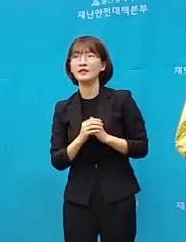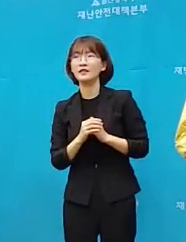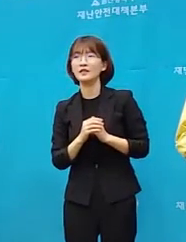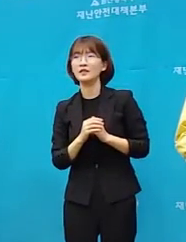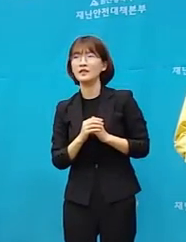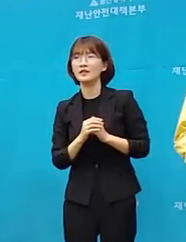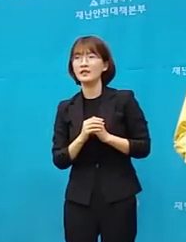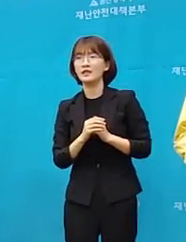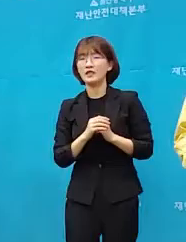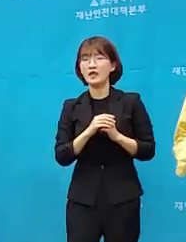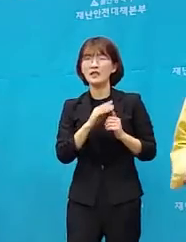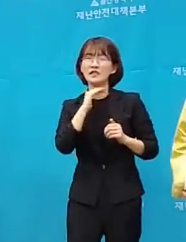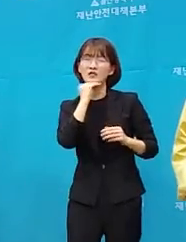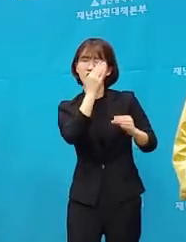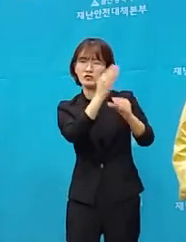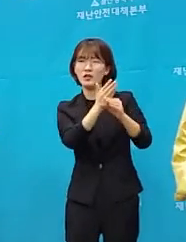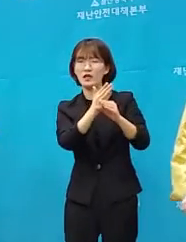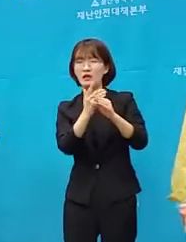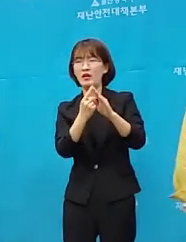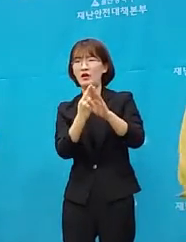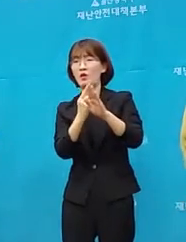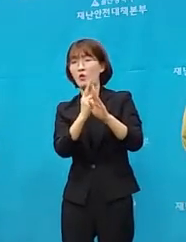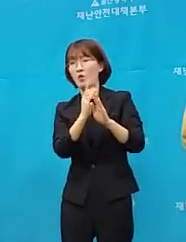시의회에 우리 추경 예산안을